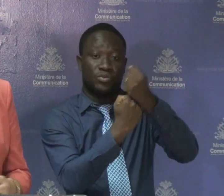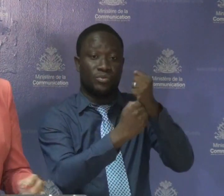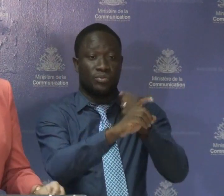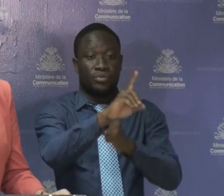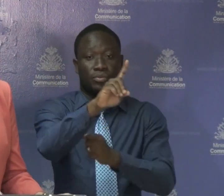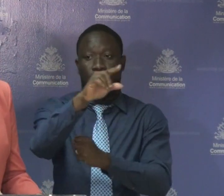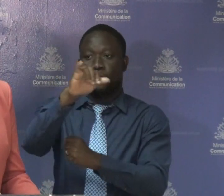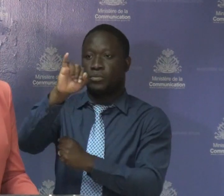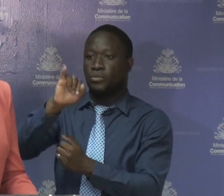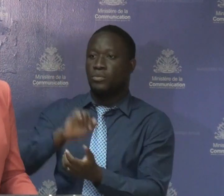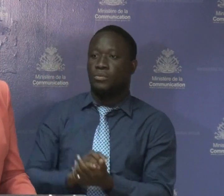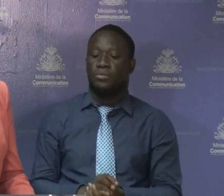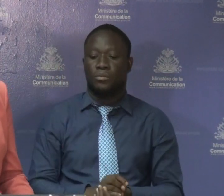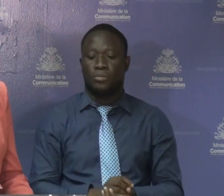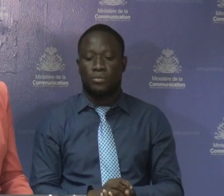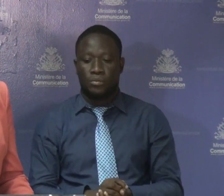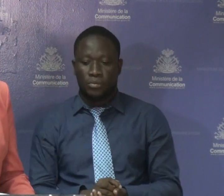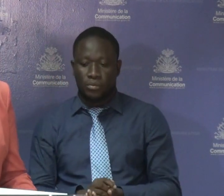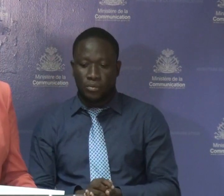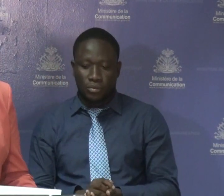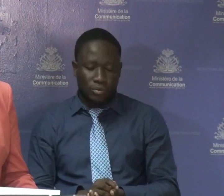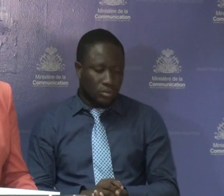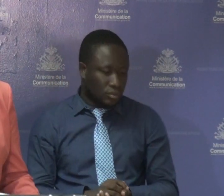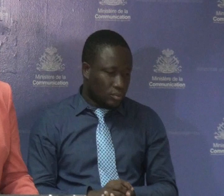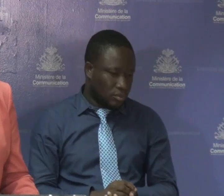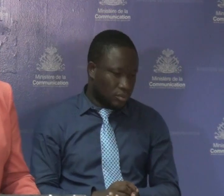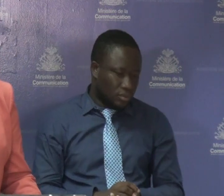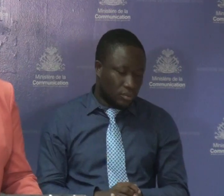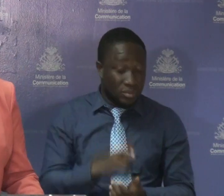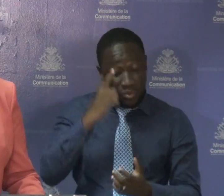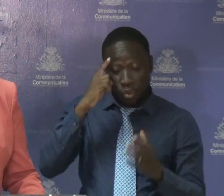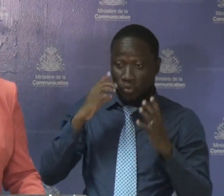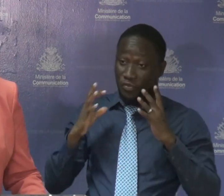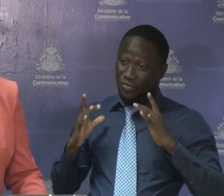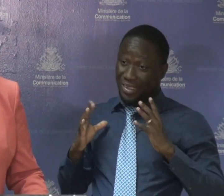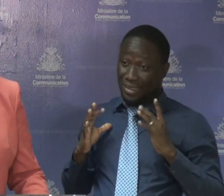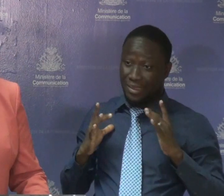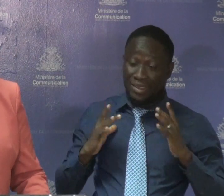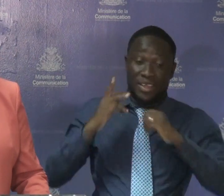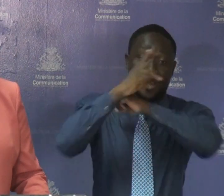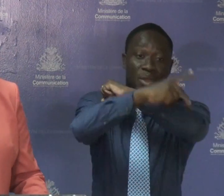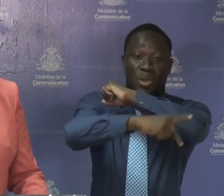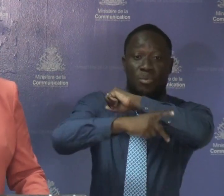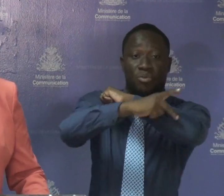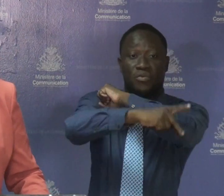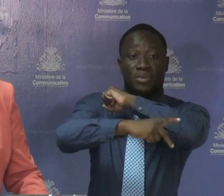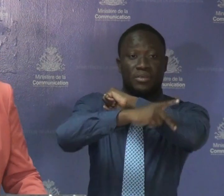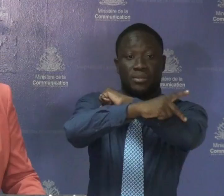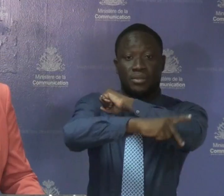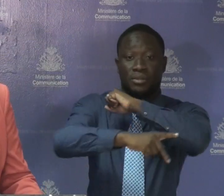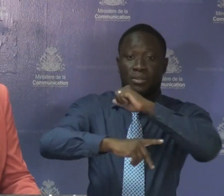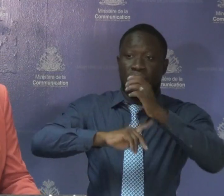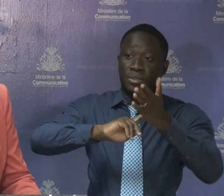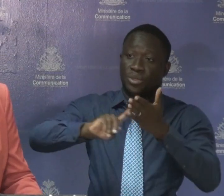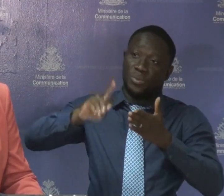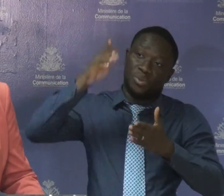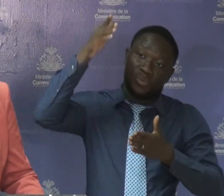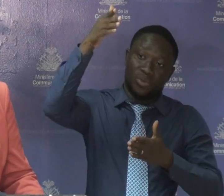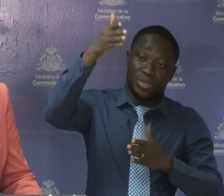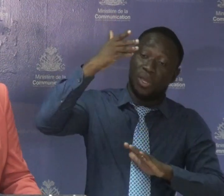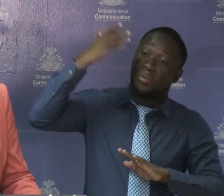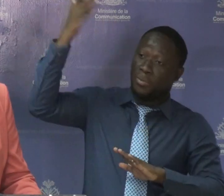fait. Et bien sûr, au niveau des fêtes champêtres, et moi-même, d'ici semaine prochaine, pour l'inviter